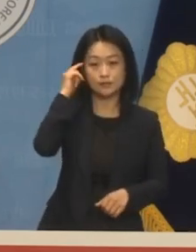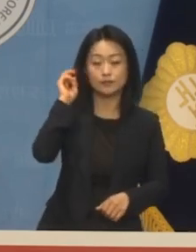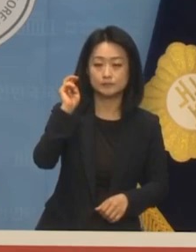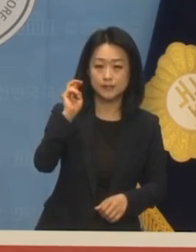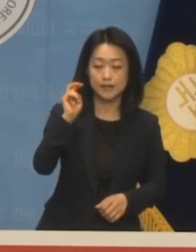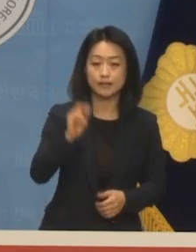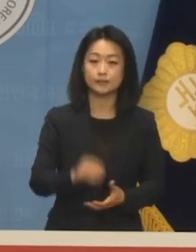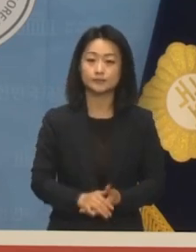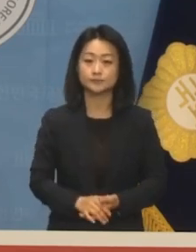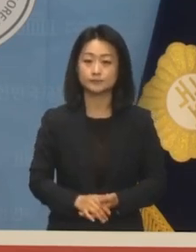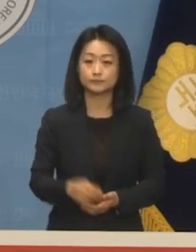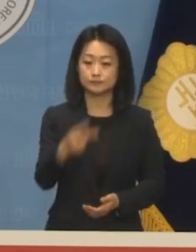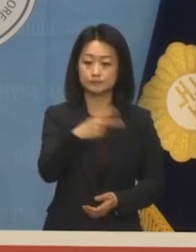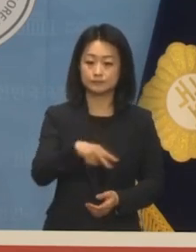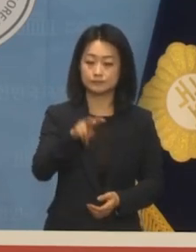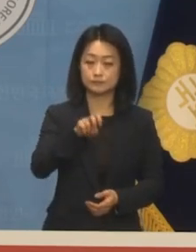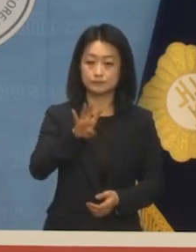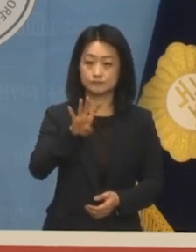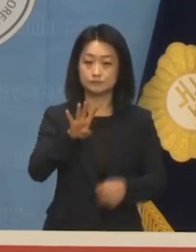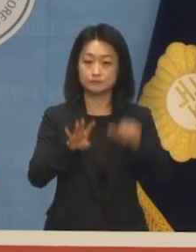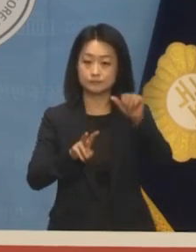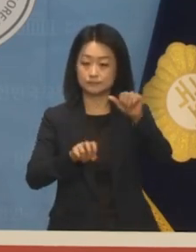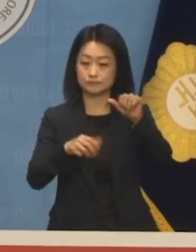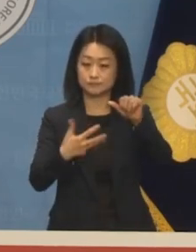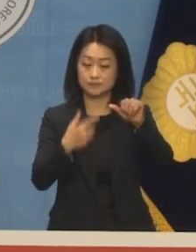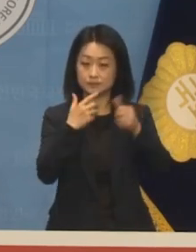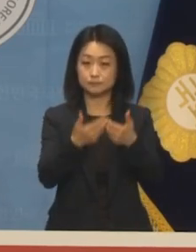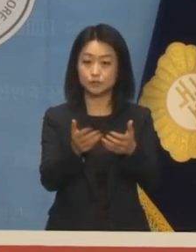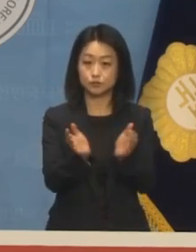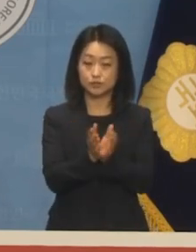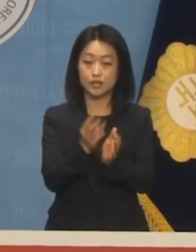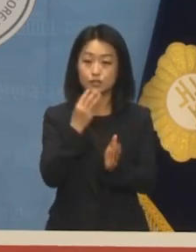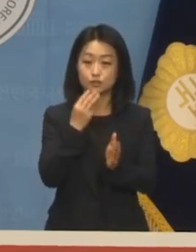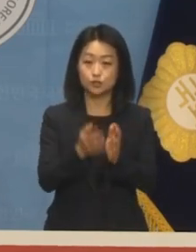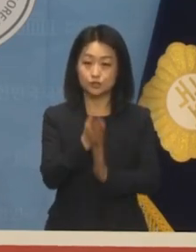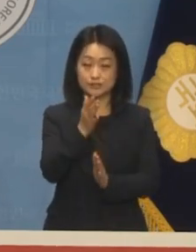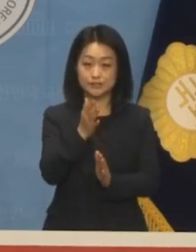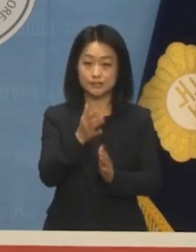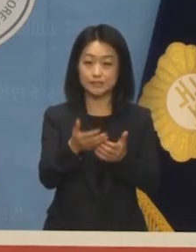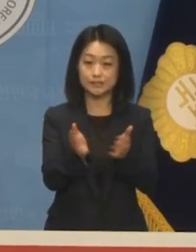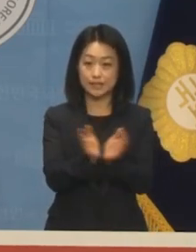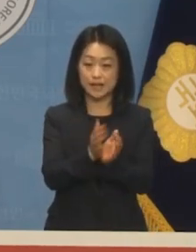것입니다 2024년 5월 28일 더불어민주당 서울시당